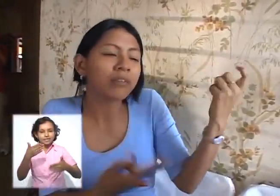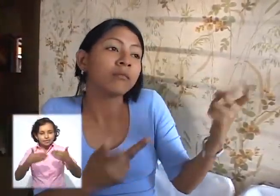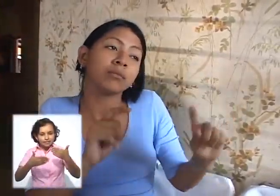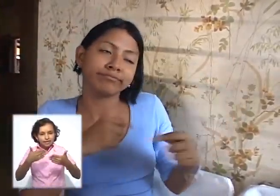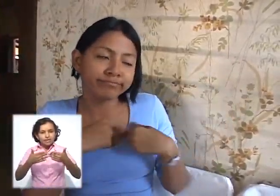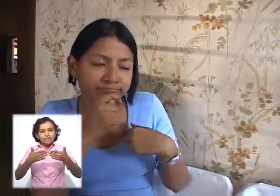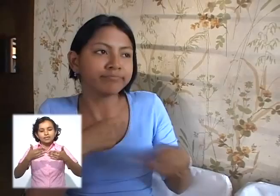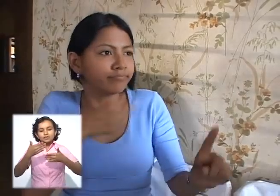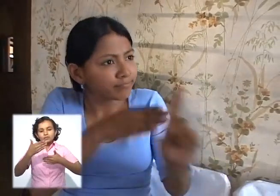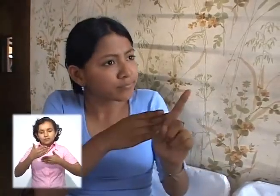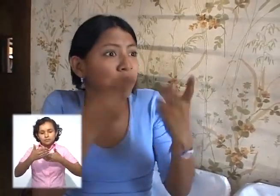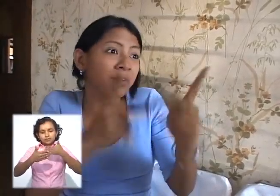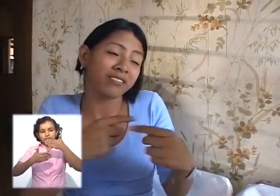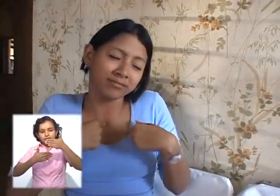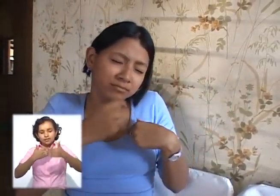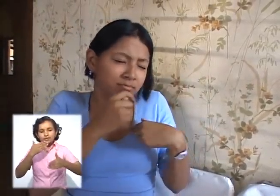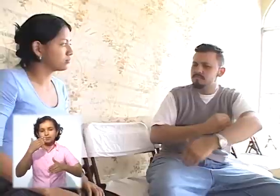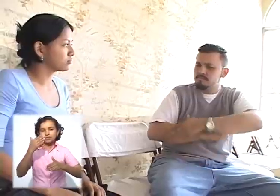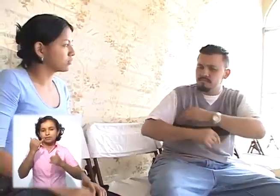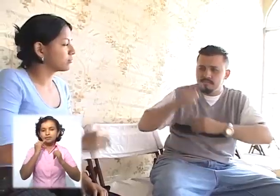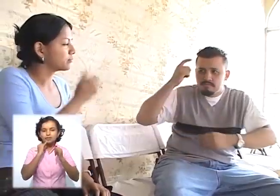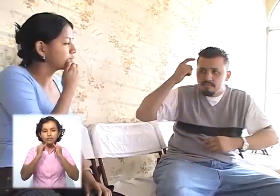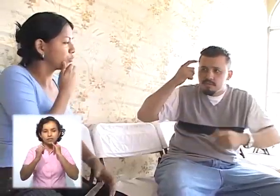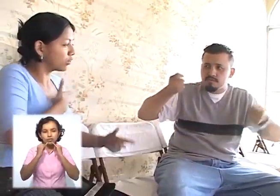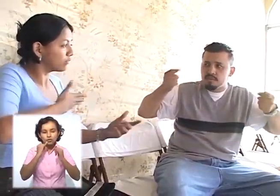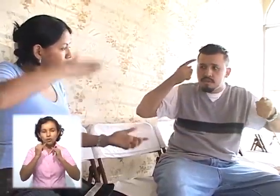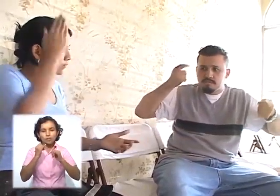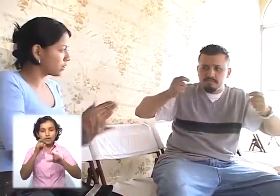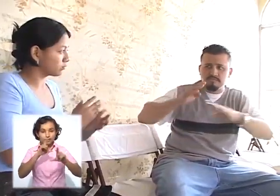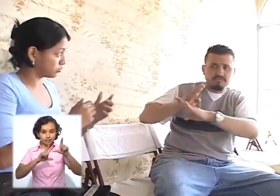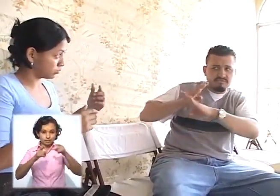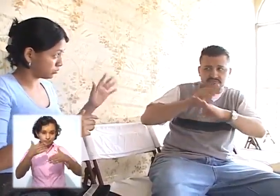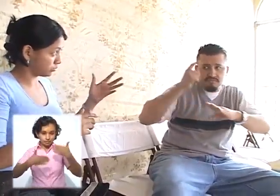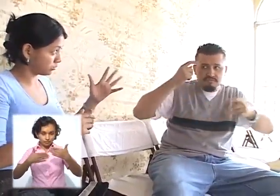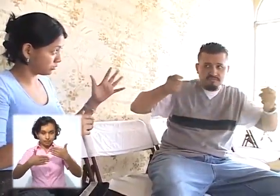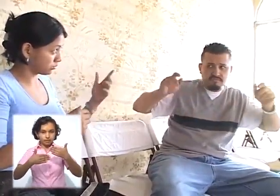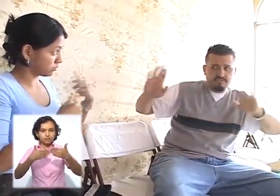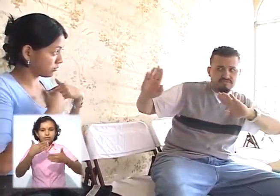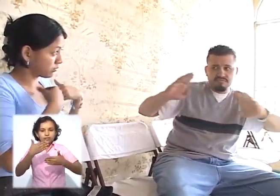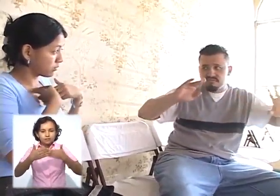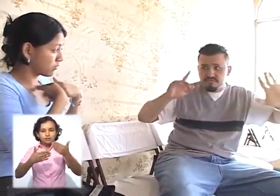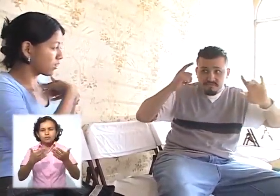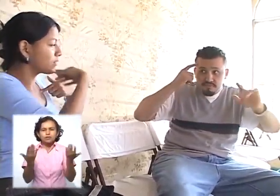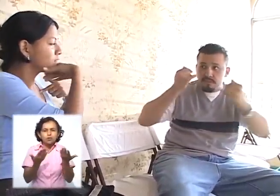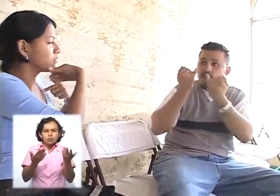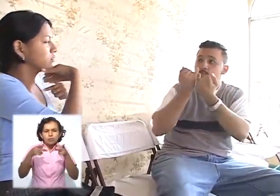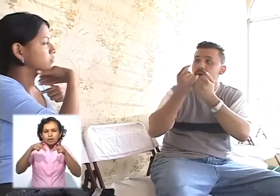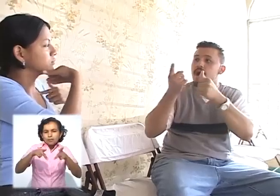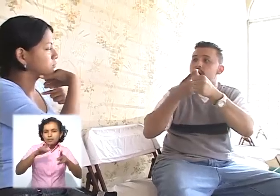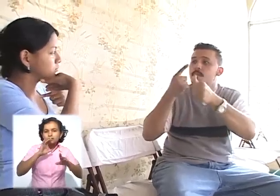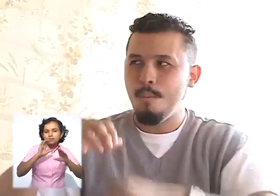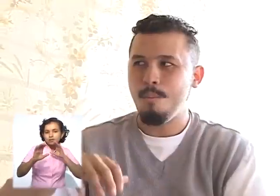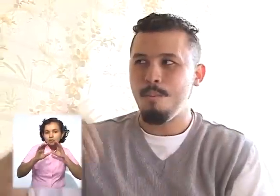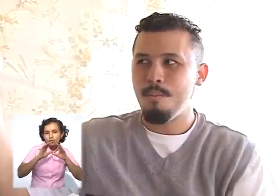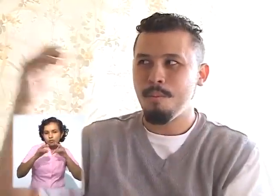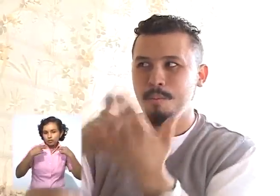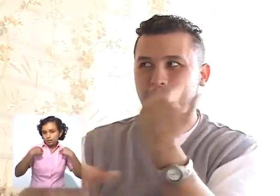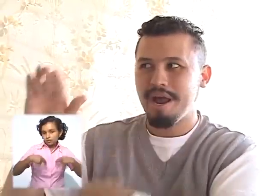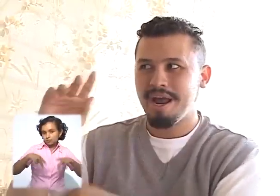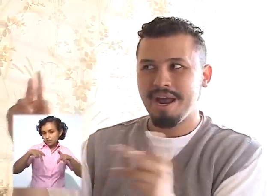De seña en seña, la evolución de nuestro idioma de signos permite estudiar cómo y por qué se comunica el ser humano.